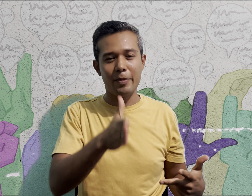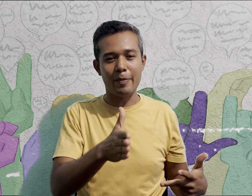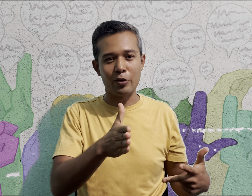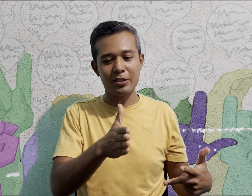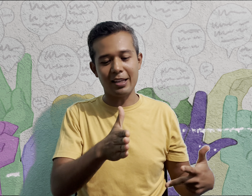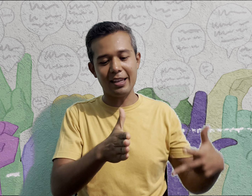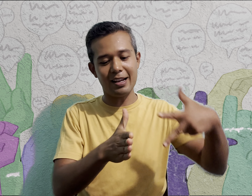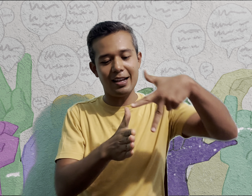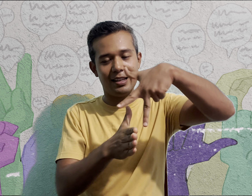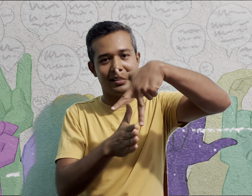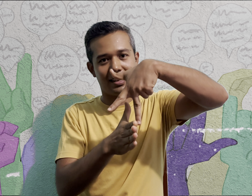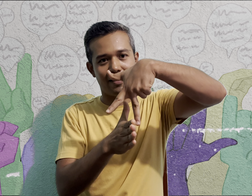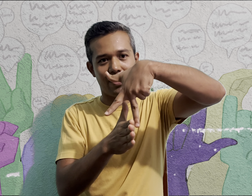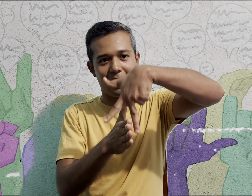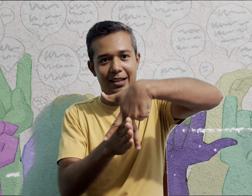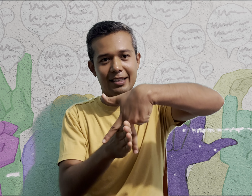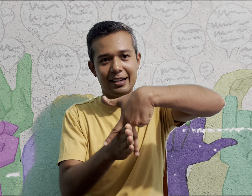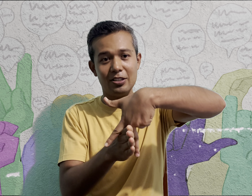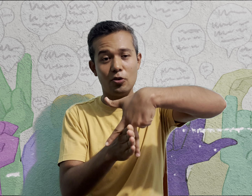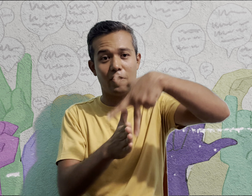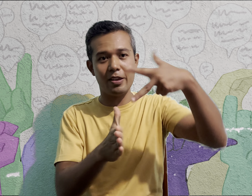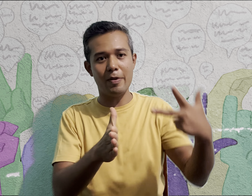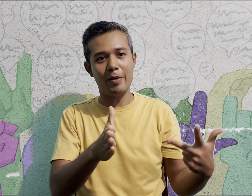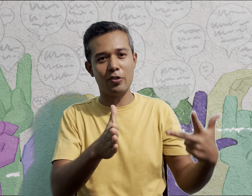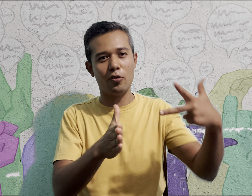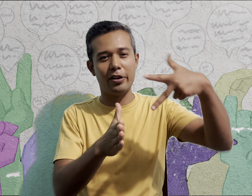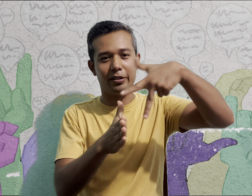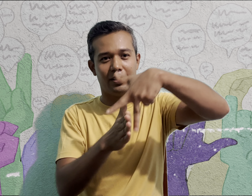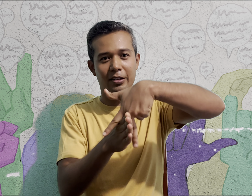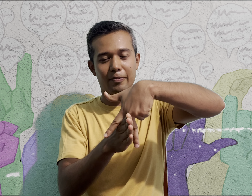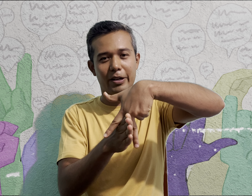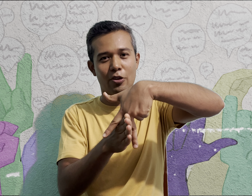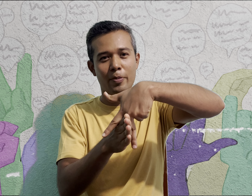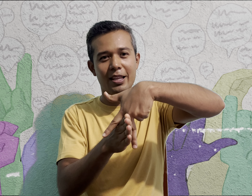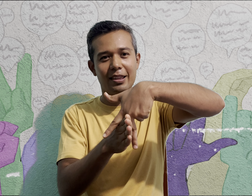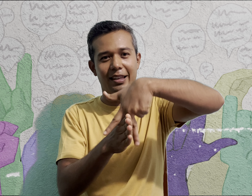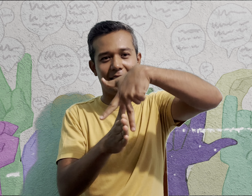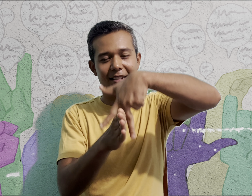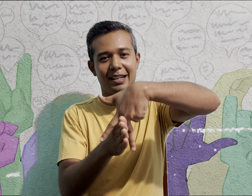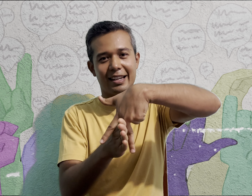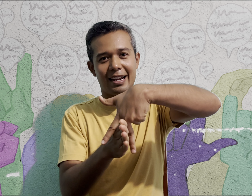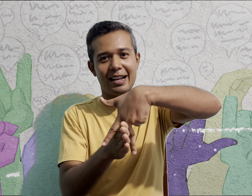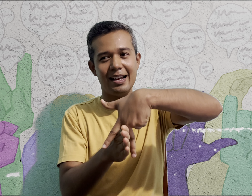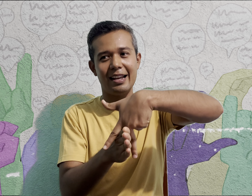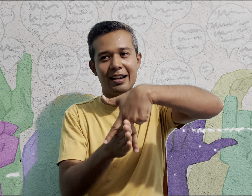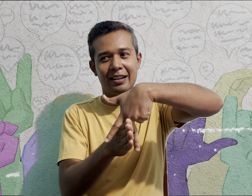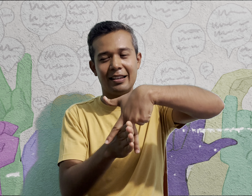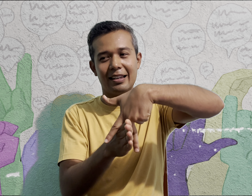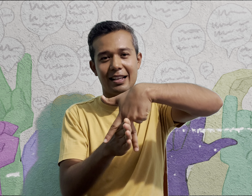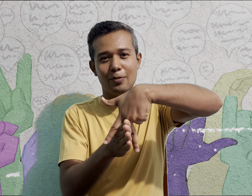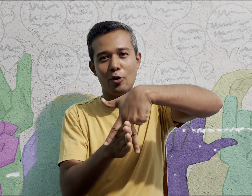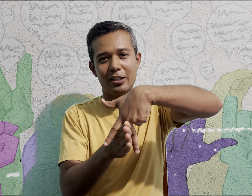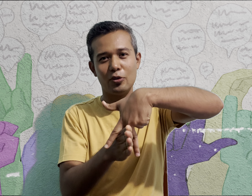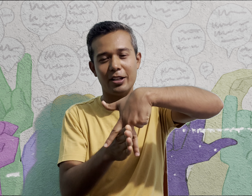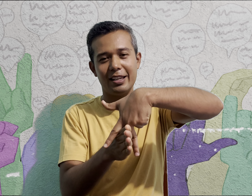mano estática es la que va a hacer esto y mi mano predominante es la que hará la simulación del